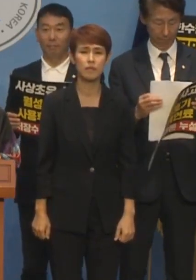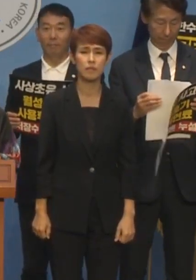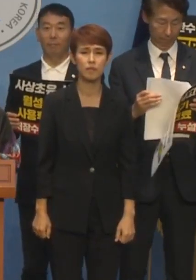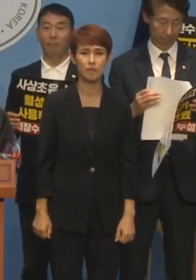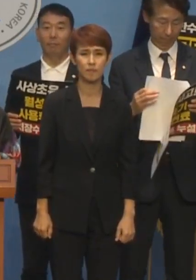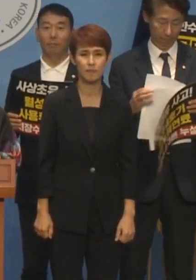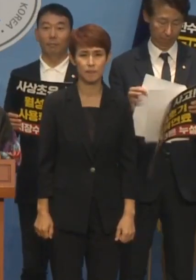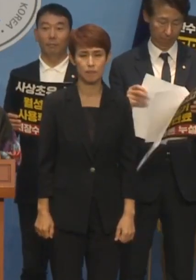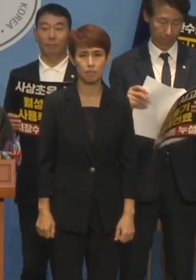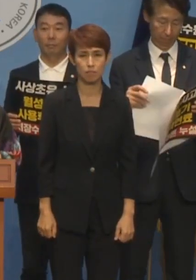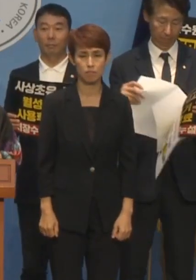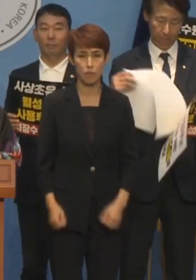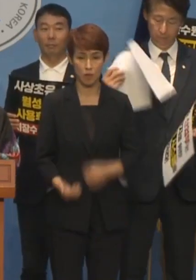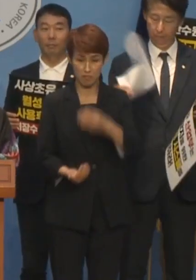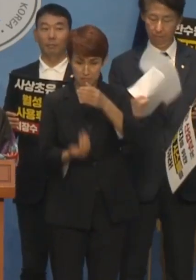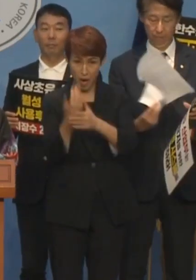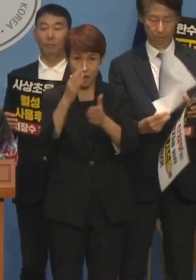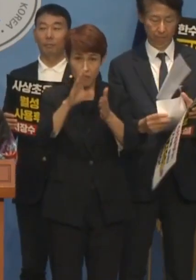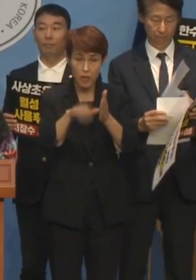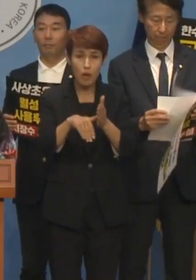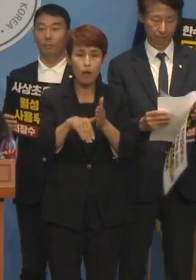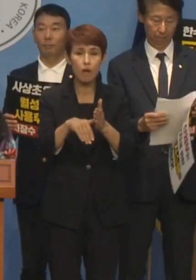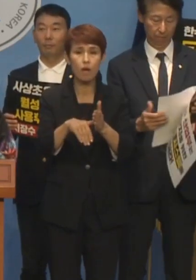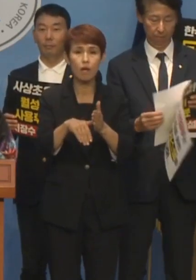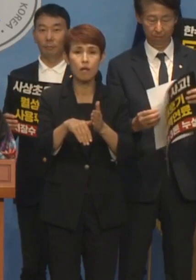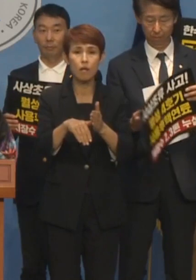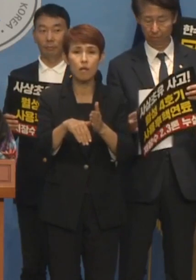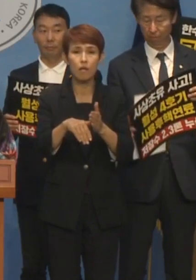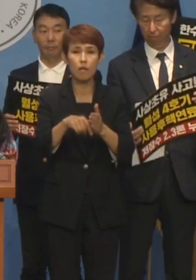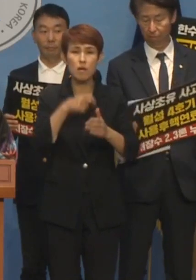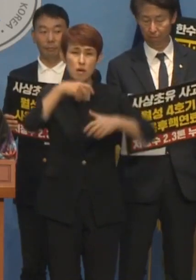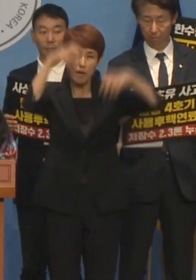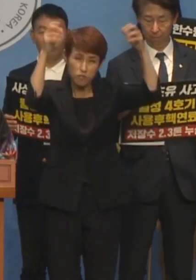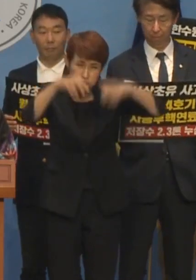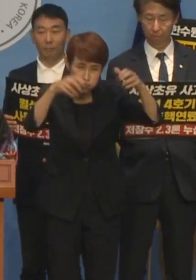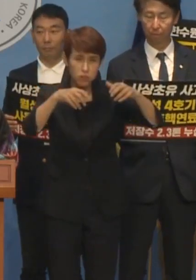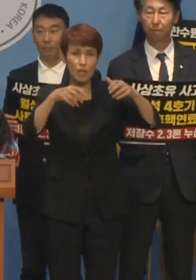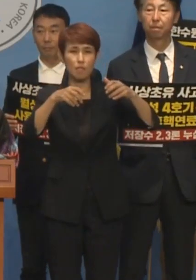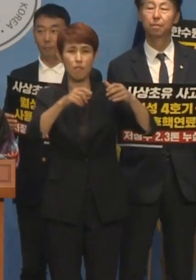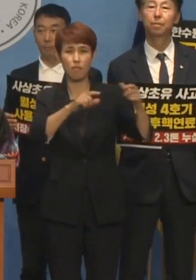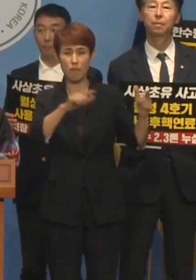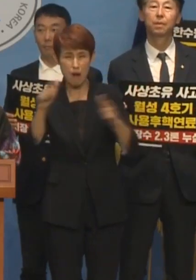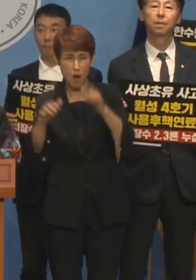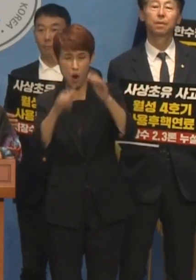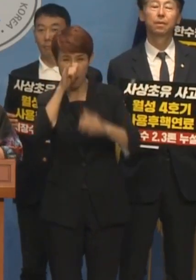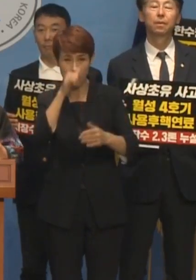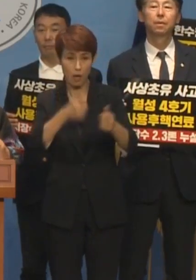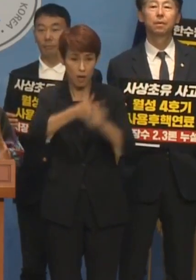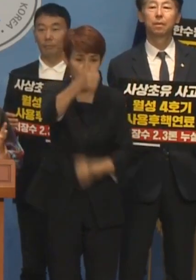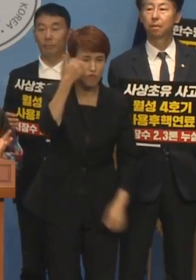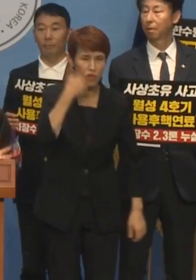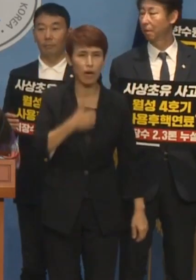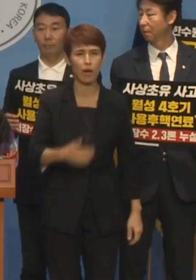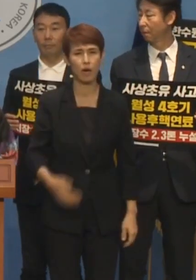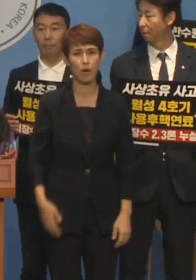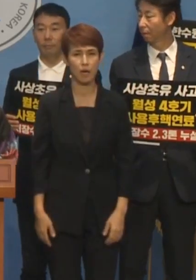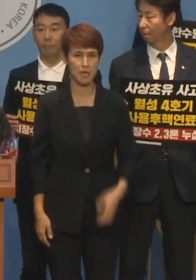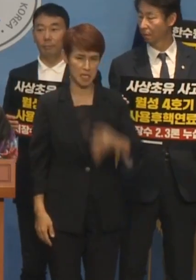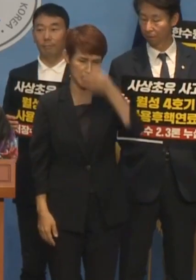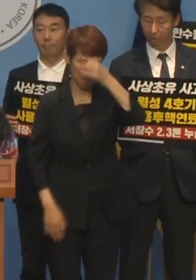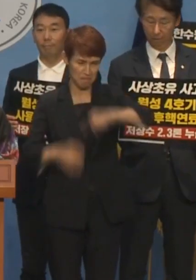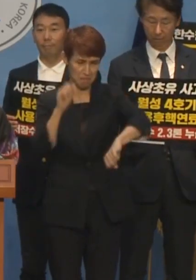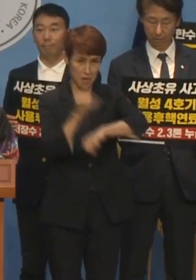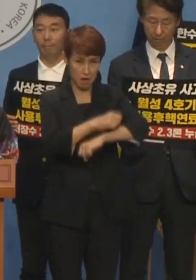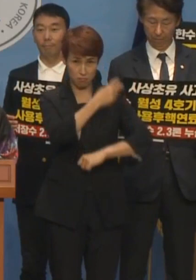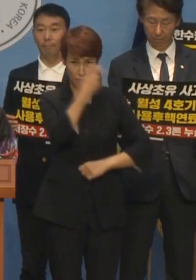그걸 다쳤을 때 자연재해를 누가 이깁니까? 아무리 자기네들이 기술이 좋고 정말 똑똑한